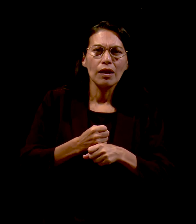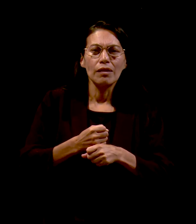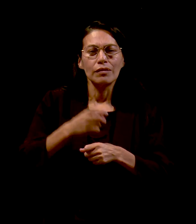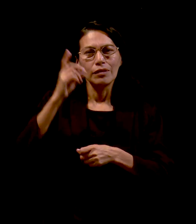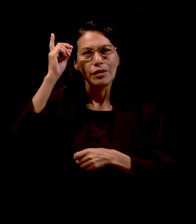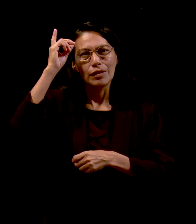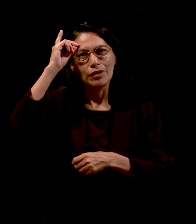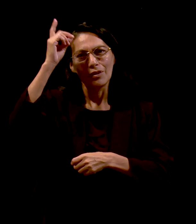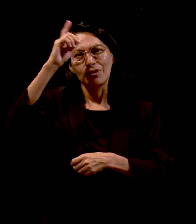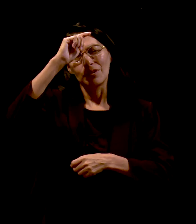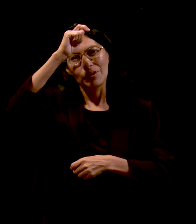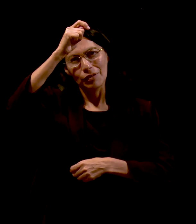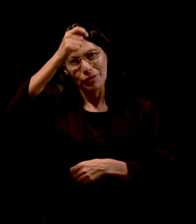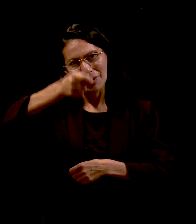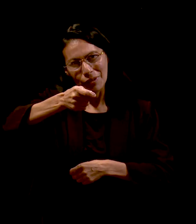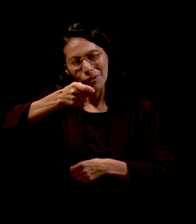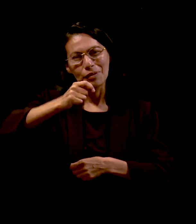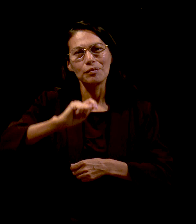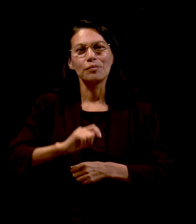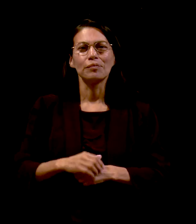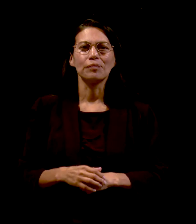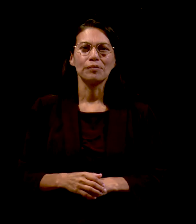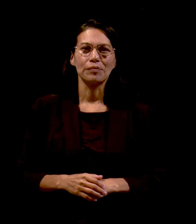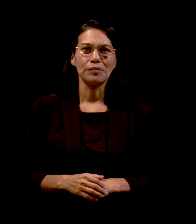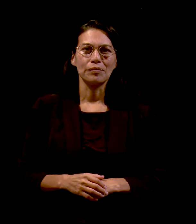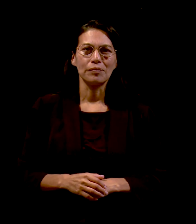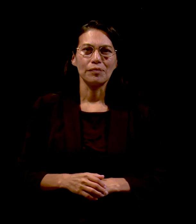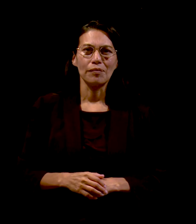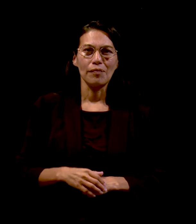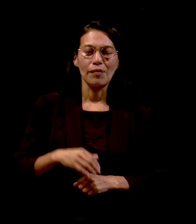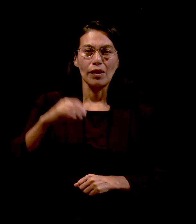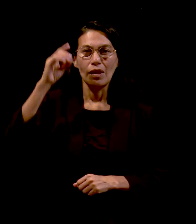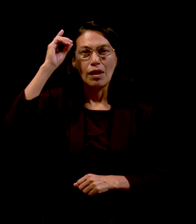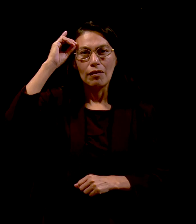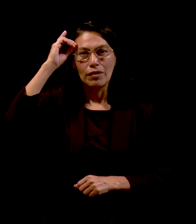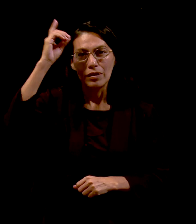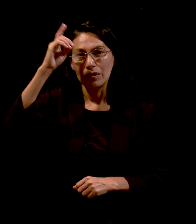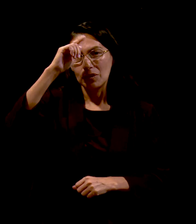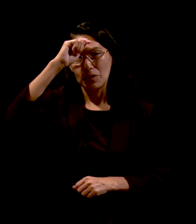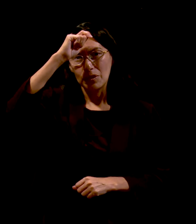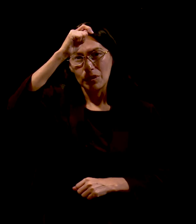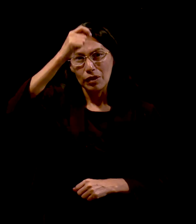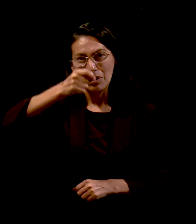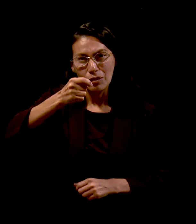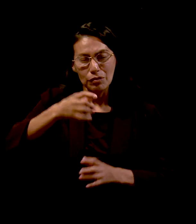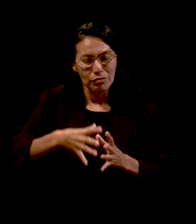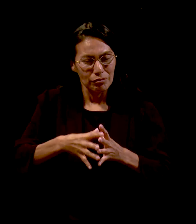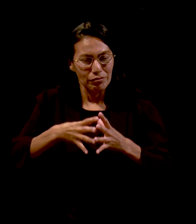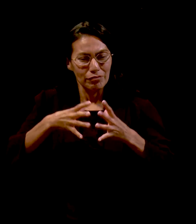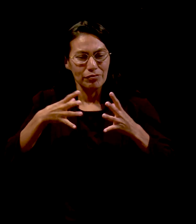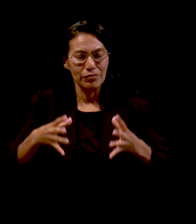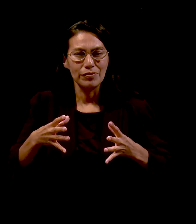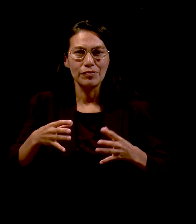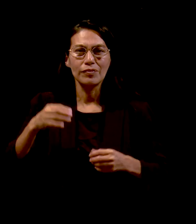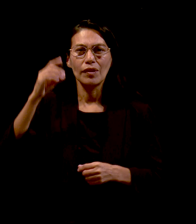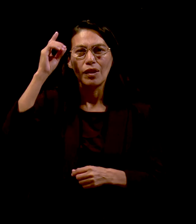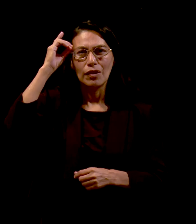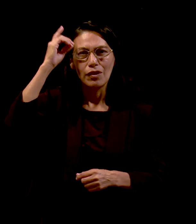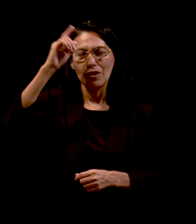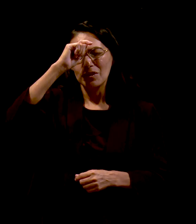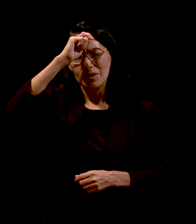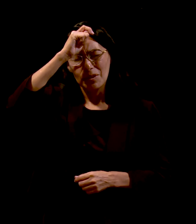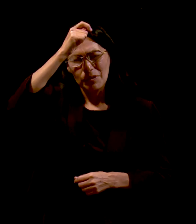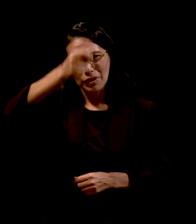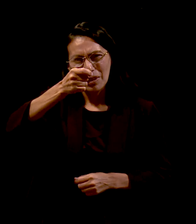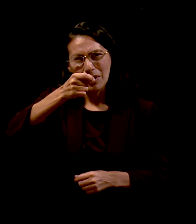dejo con la bendición de dios la bendición de dios es la que en grandes dios te bendiga y